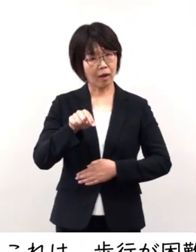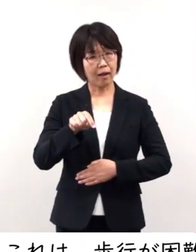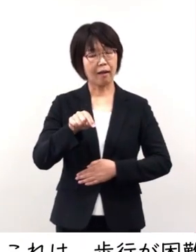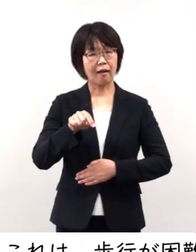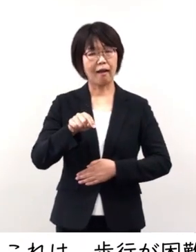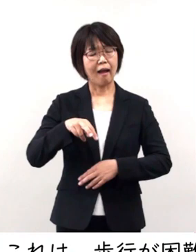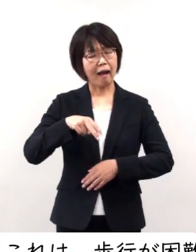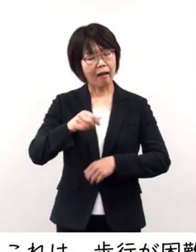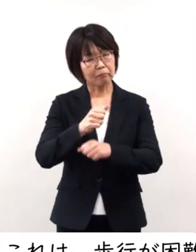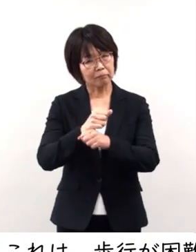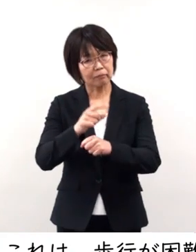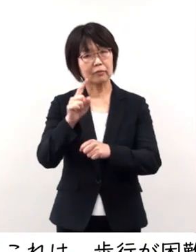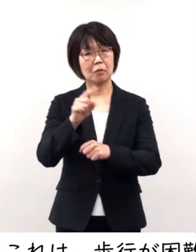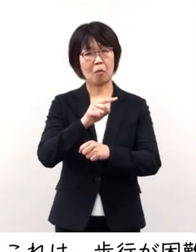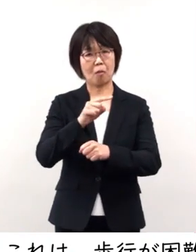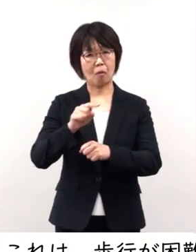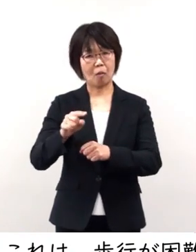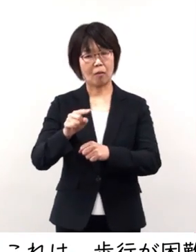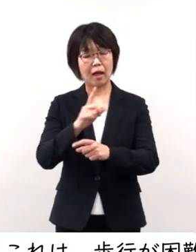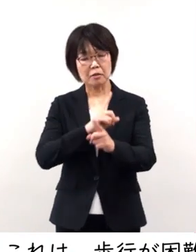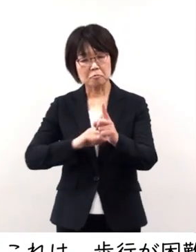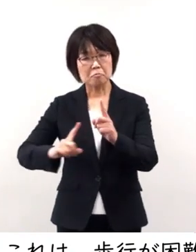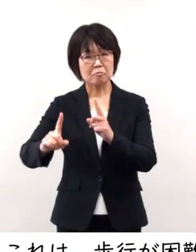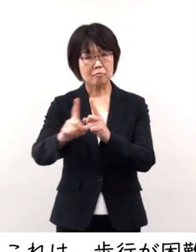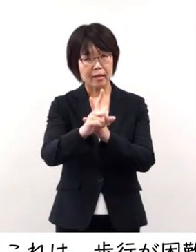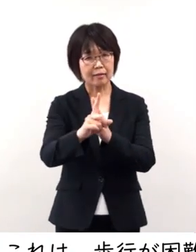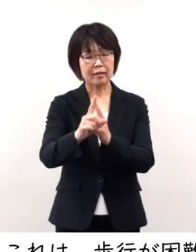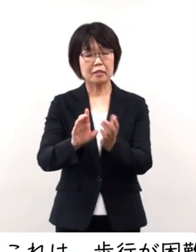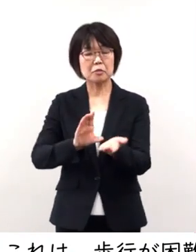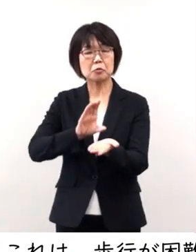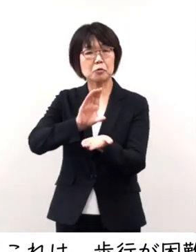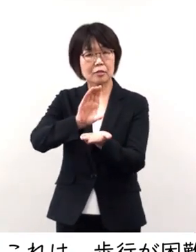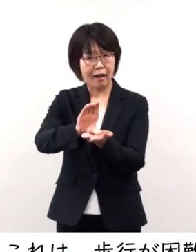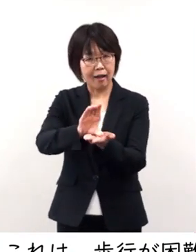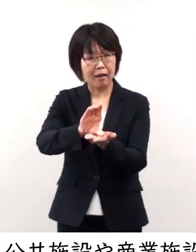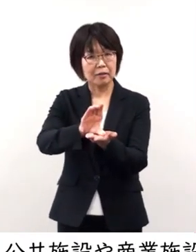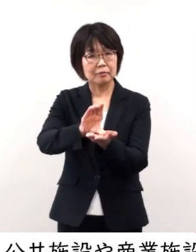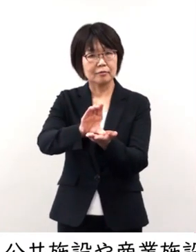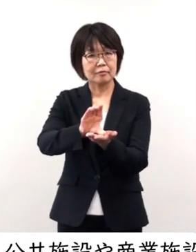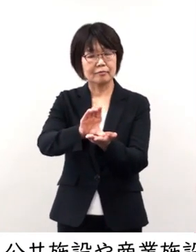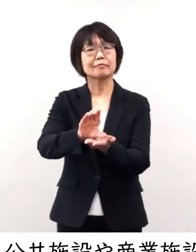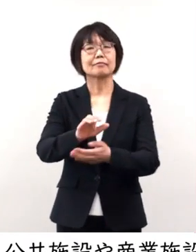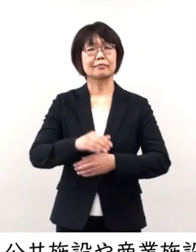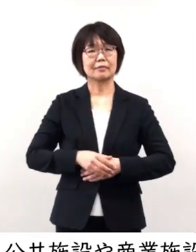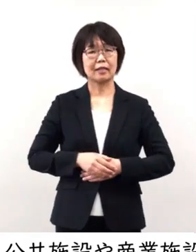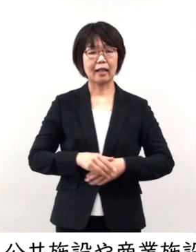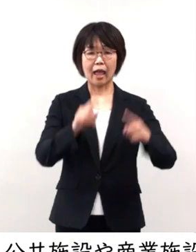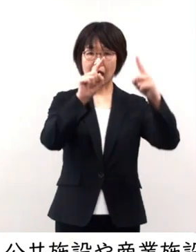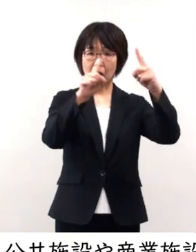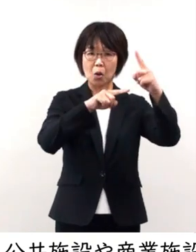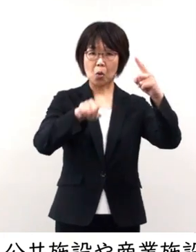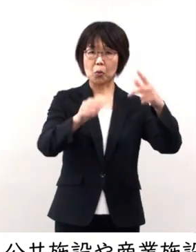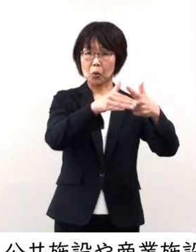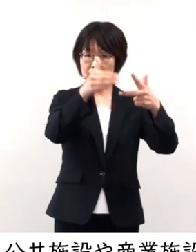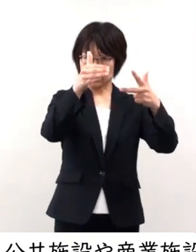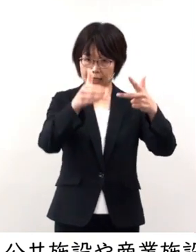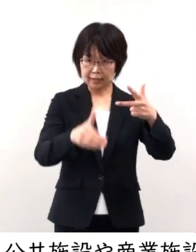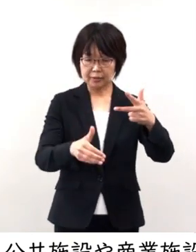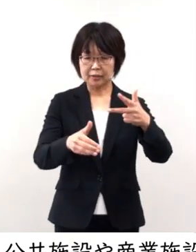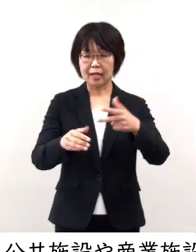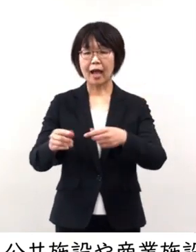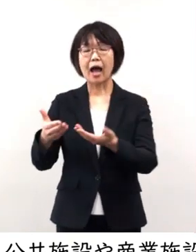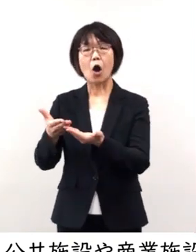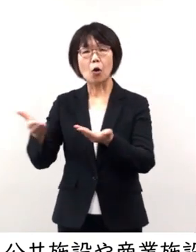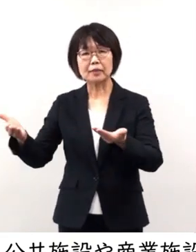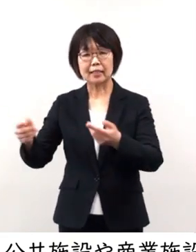これは歩行が困難な人がより駐車場を利用しやすいよう、公共施設や商業施設などの建